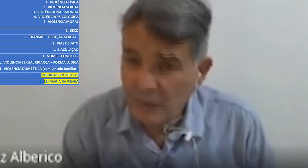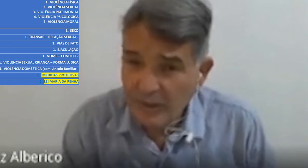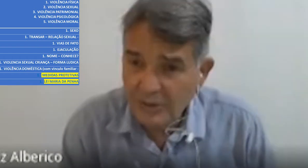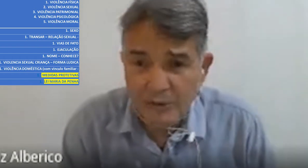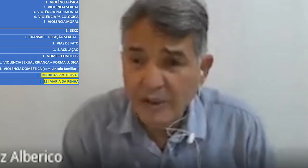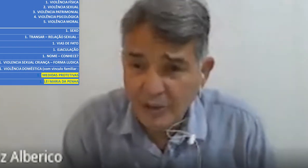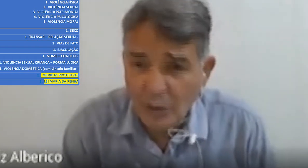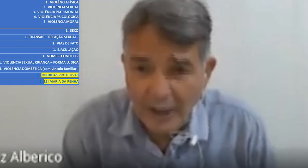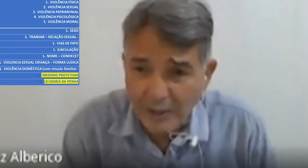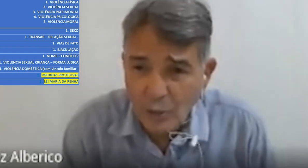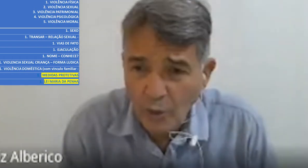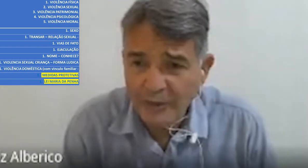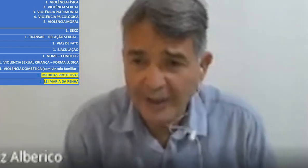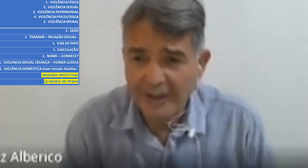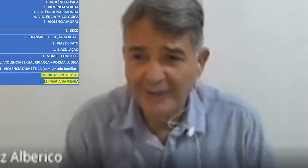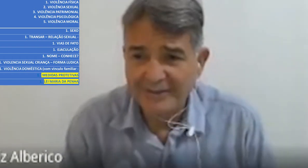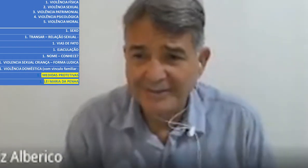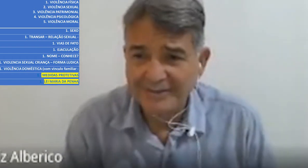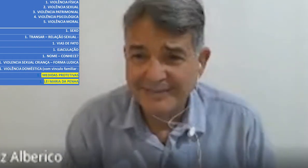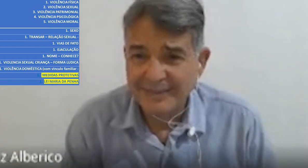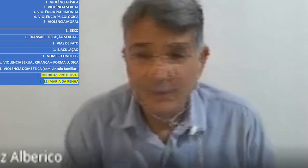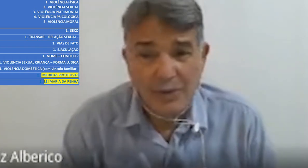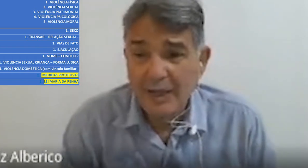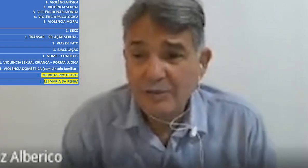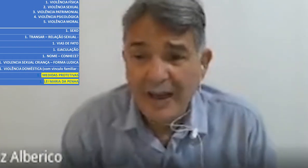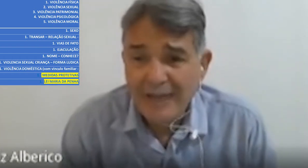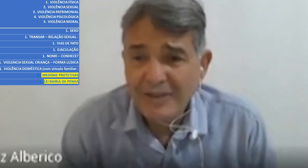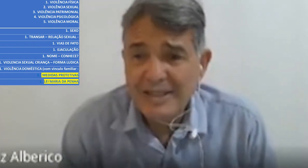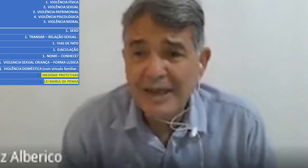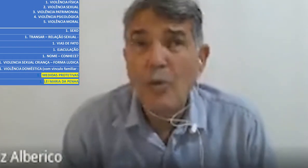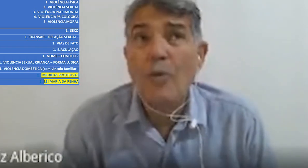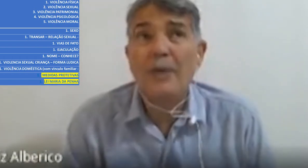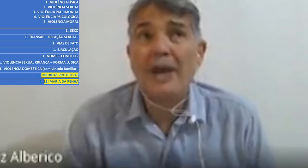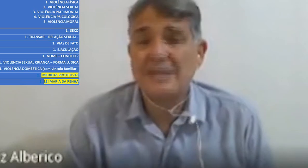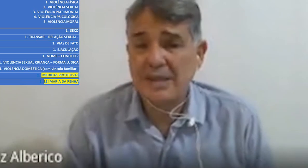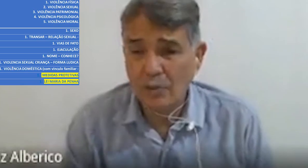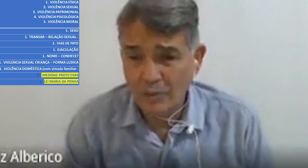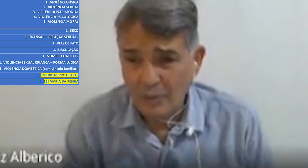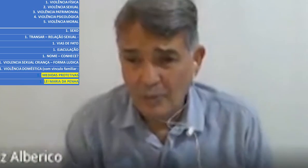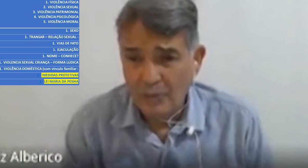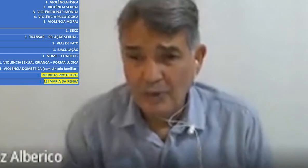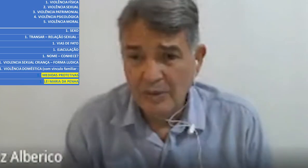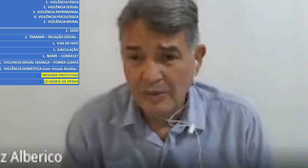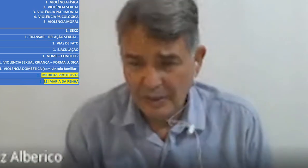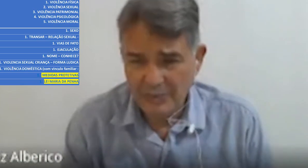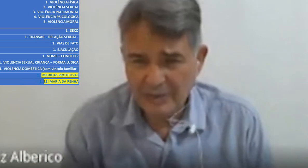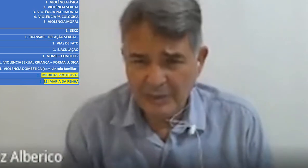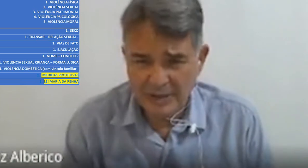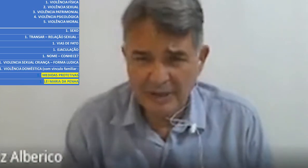Simplesmente eu vou ter que tocar no corpo dela. Porque ela não vai fazer a compreensão. Está me